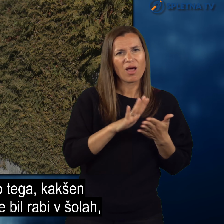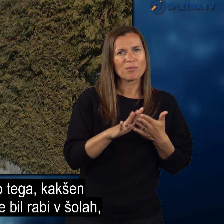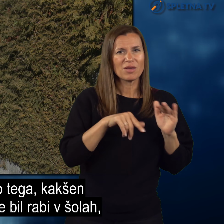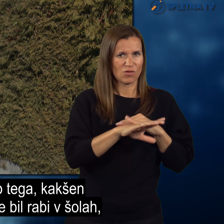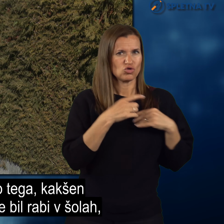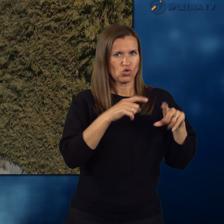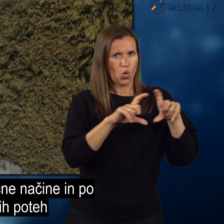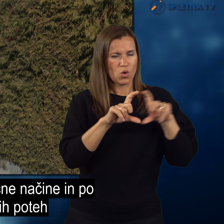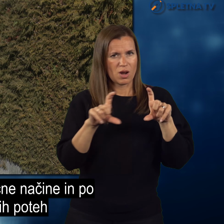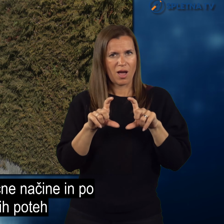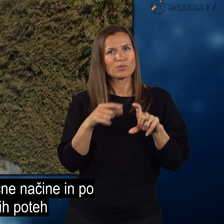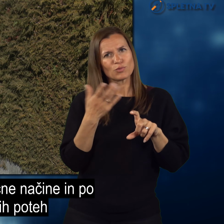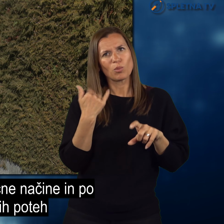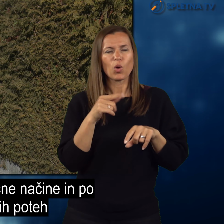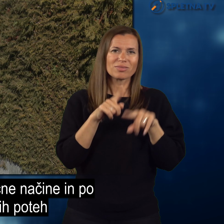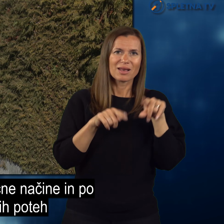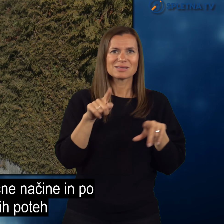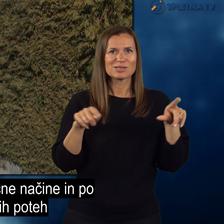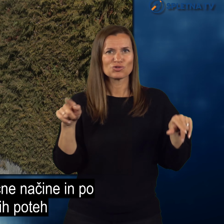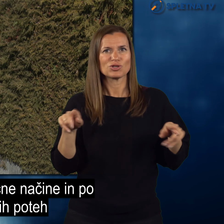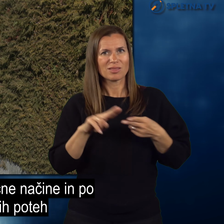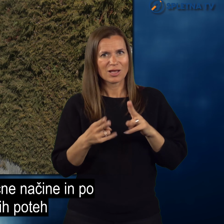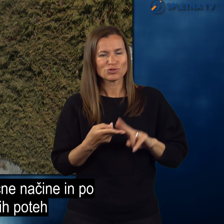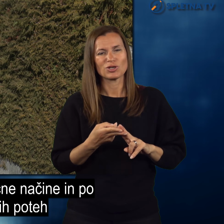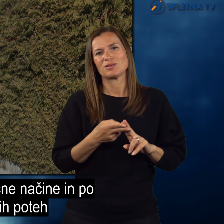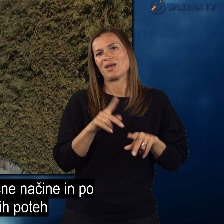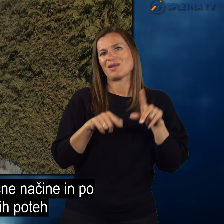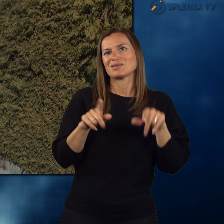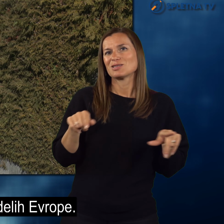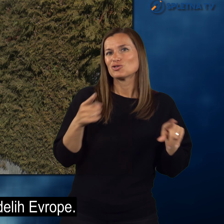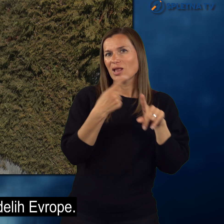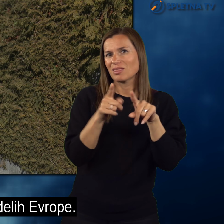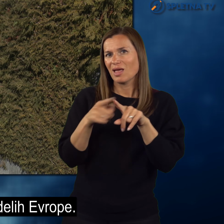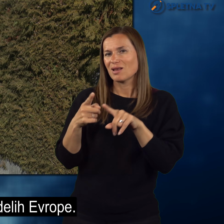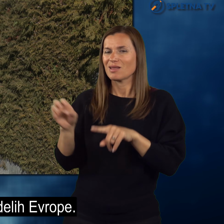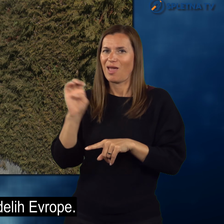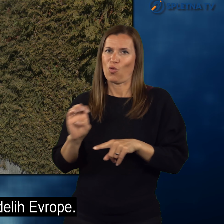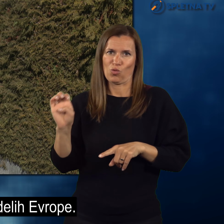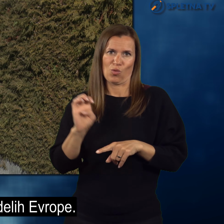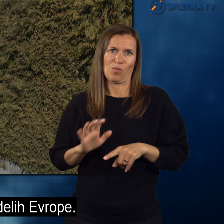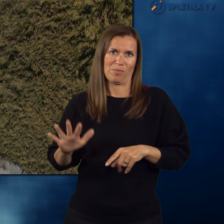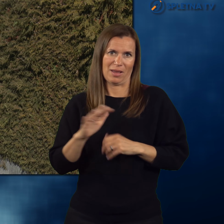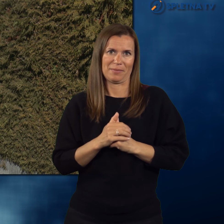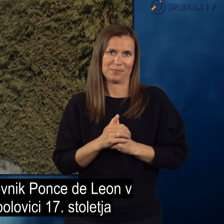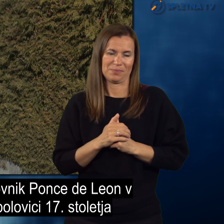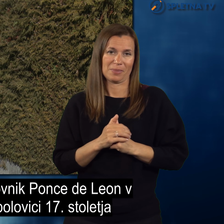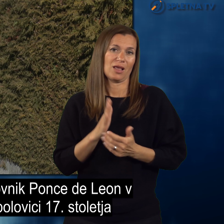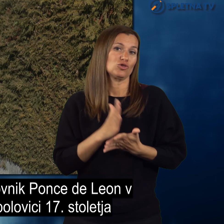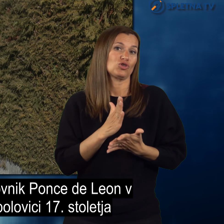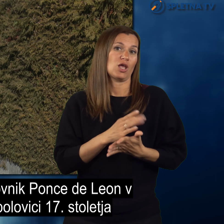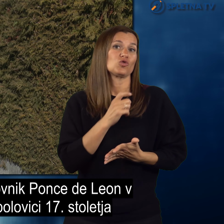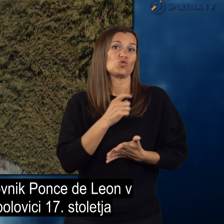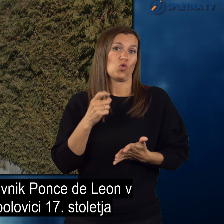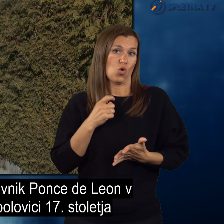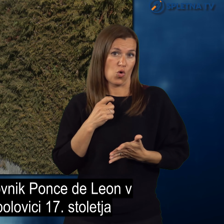v šolah, prišlo na različne načine in po različnih poteh v različnih delih Evrope. Vemo, da je